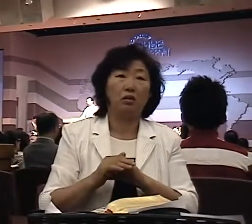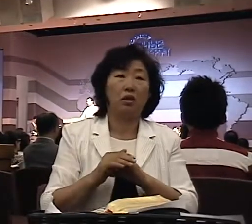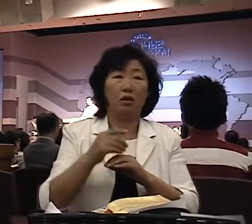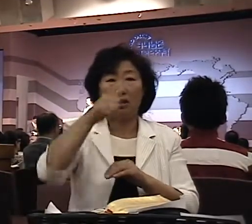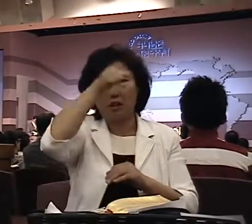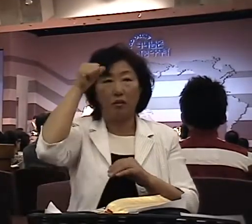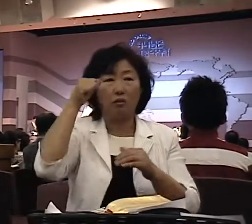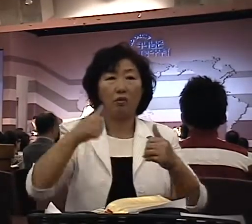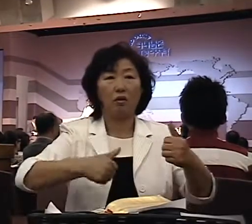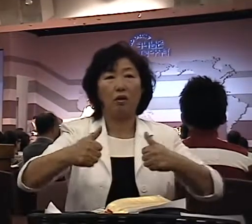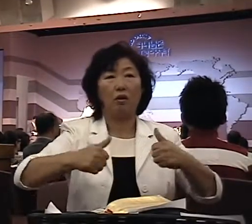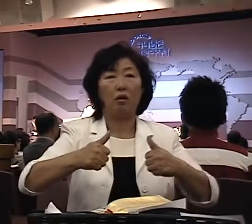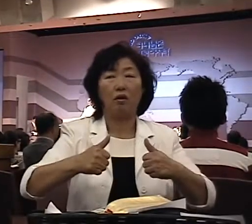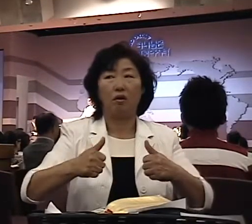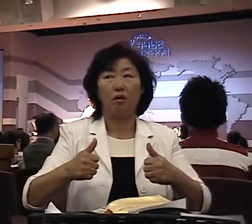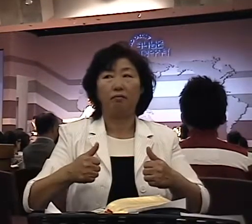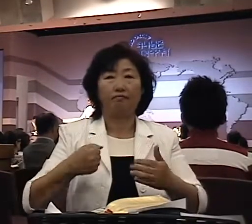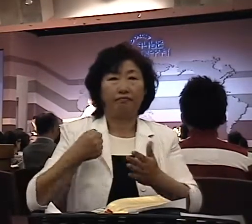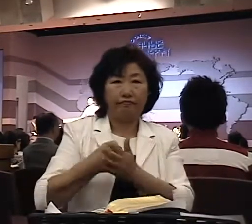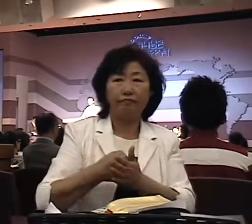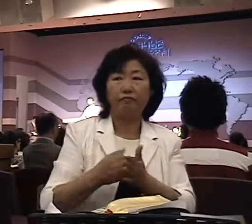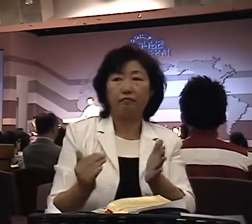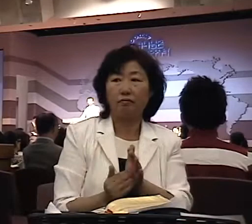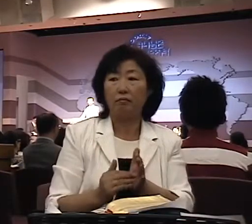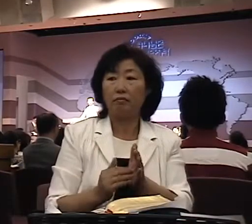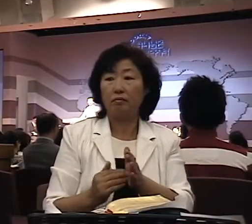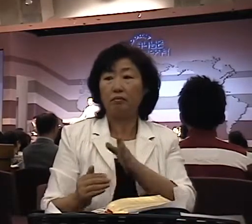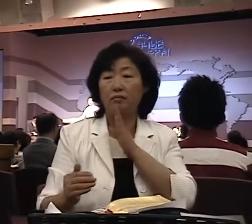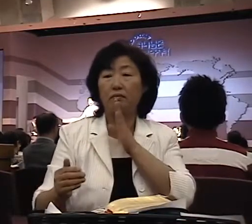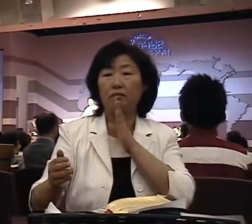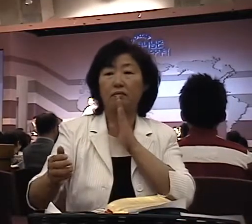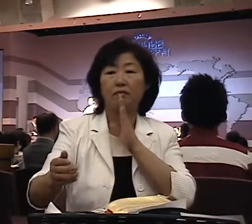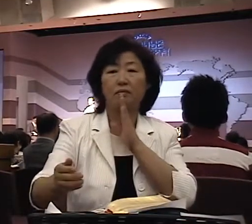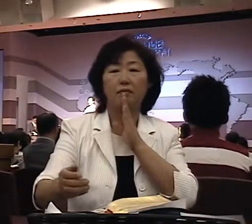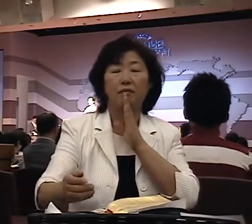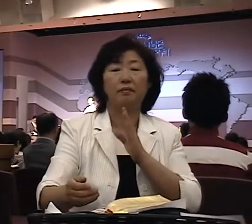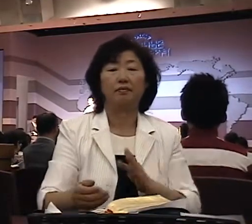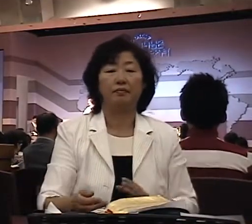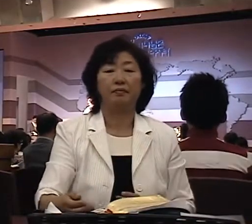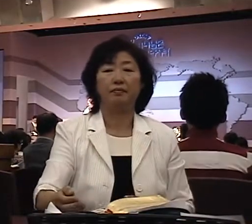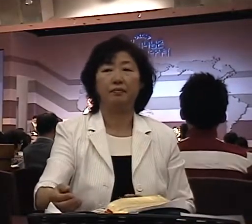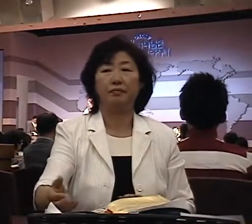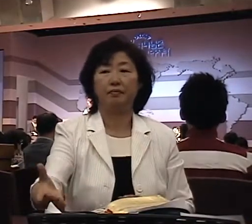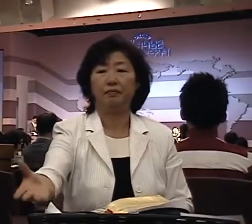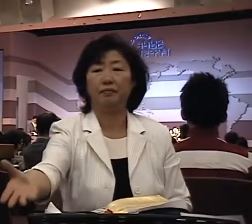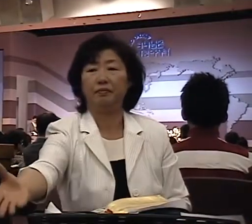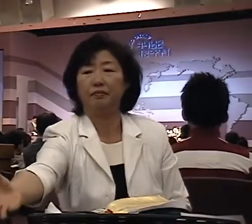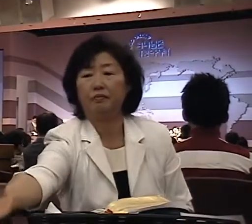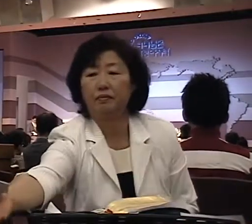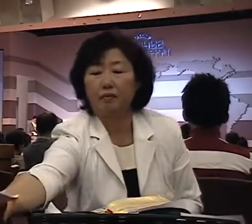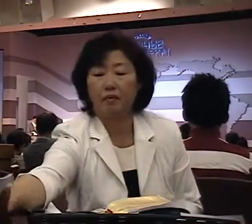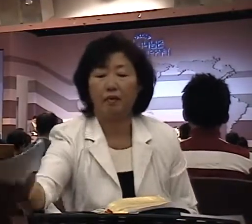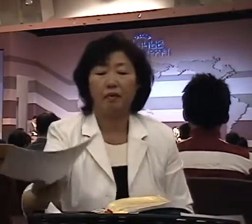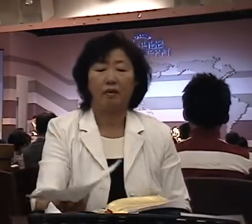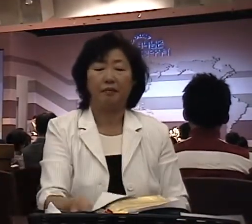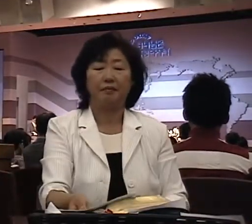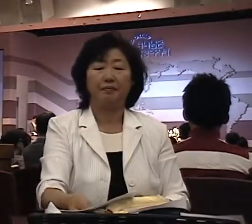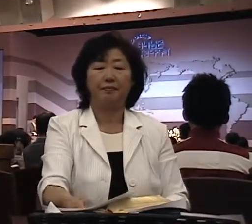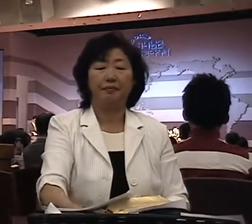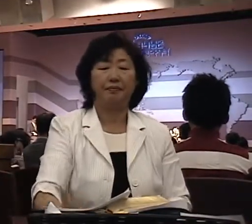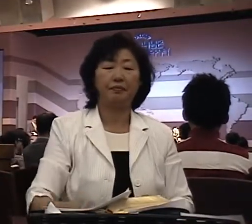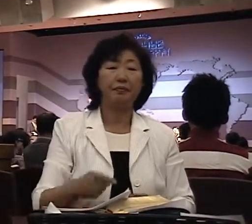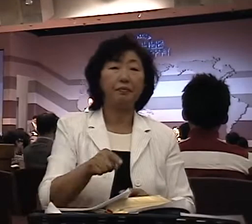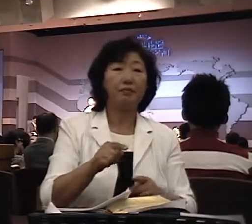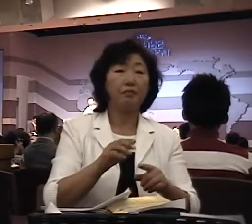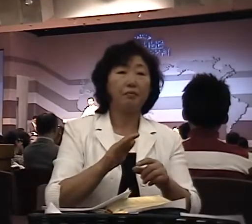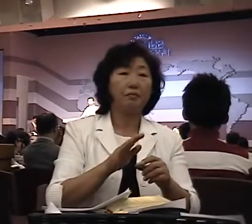재직회를 통해 다 보고되었으므로 이제는 온 교회가 기도하며 힘을 합할 때입니다. 여기에 대한 자세한 내용을